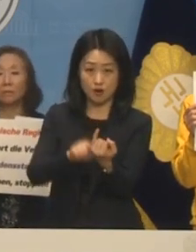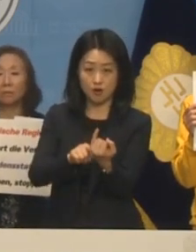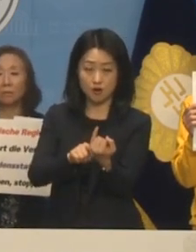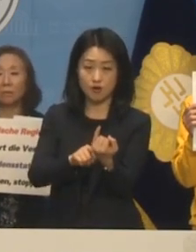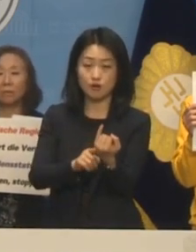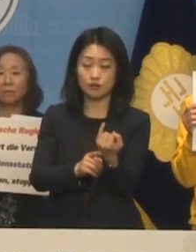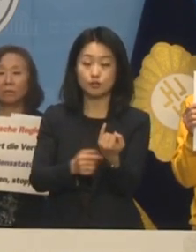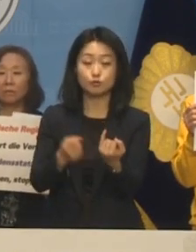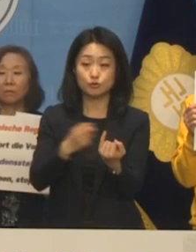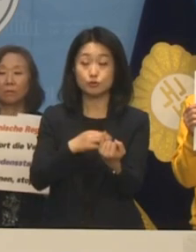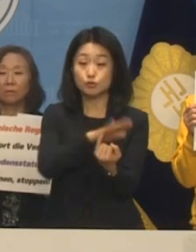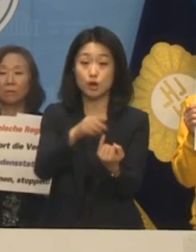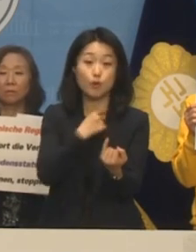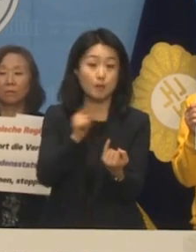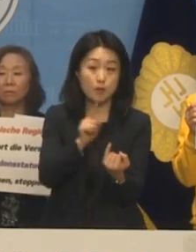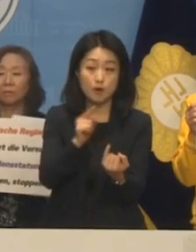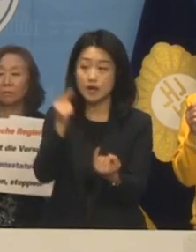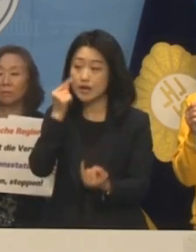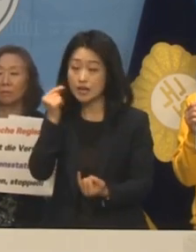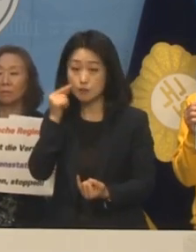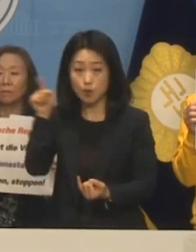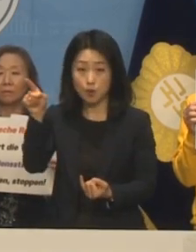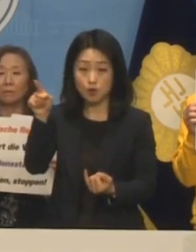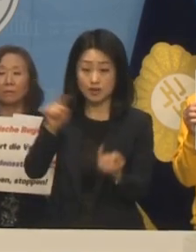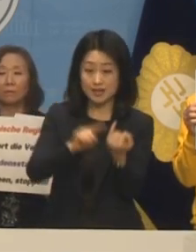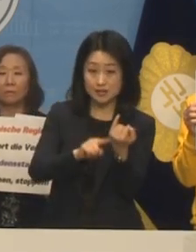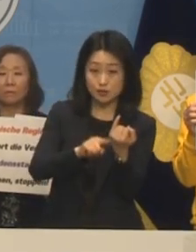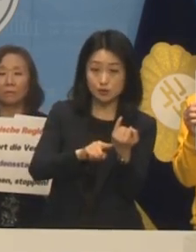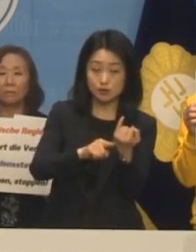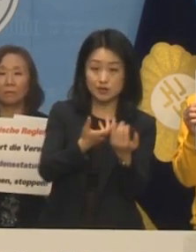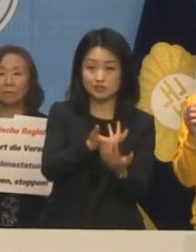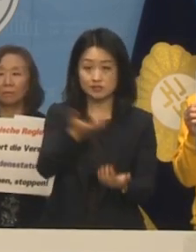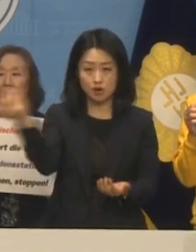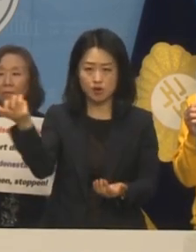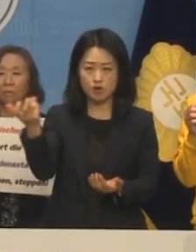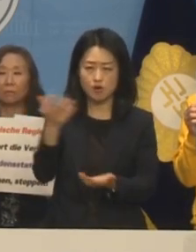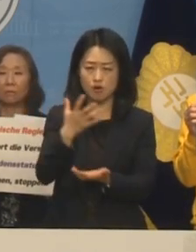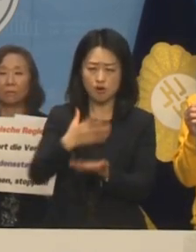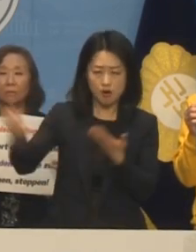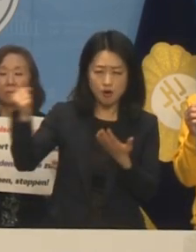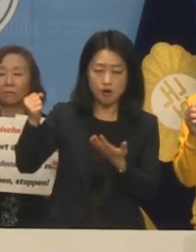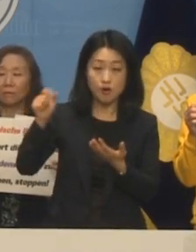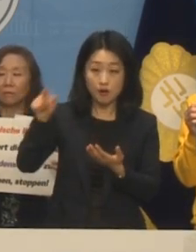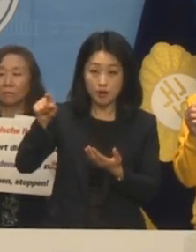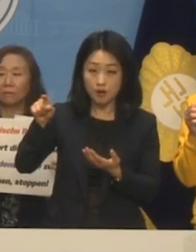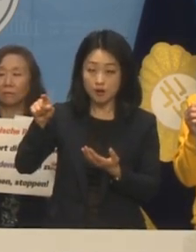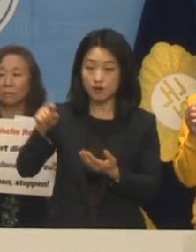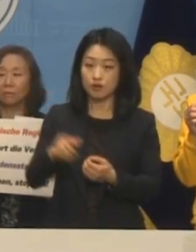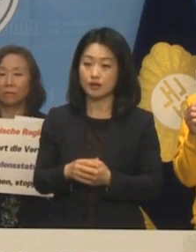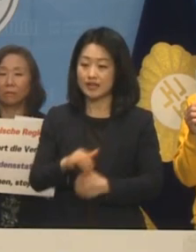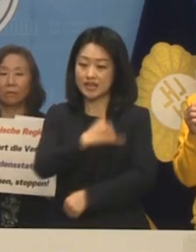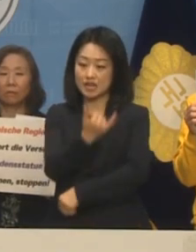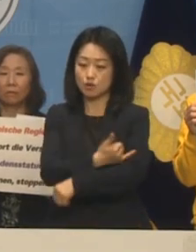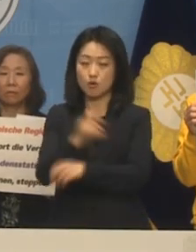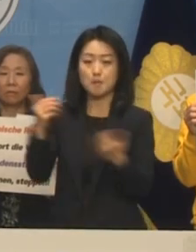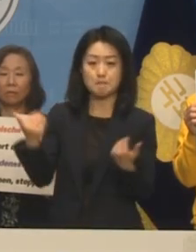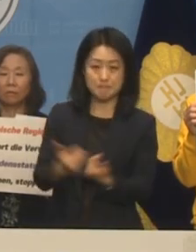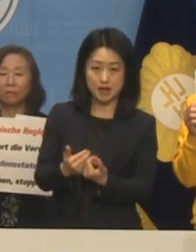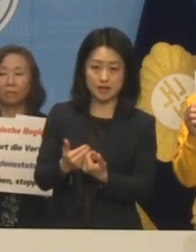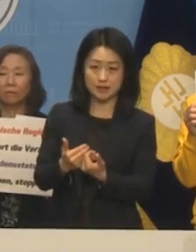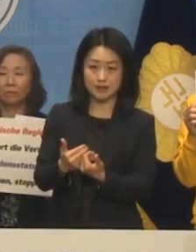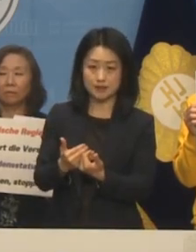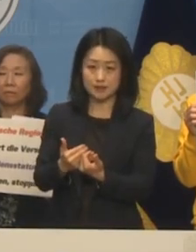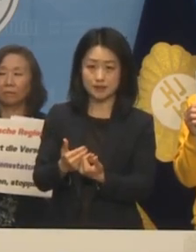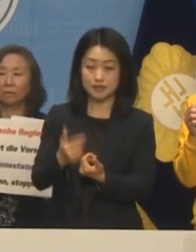요구합니다. 일본 정부는 평화의 소녀상을 철거하려는 반인권적, 반평화적 시도를